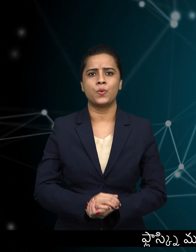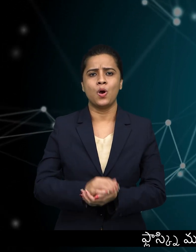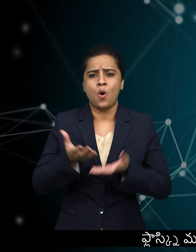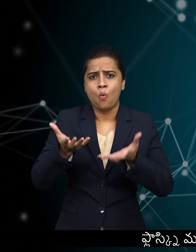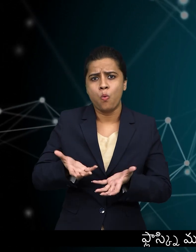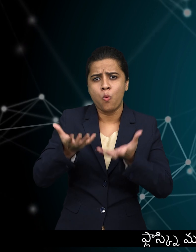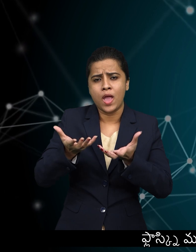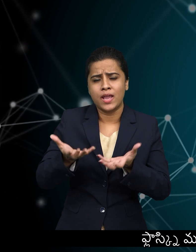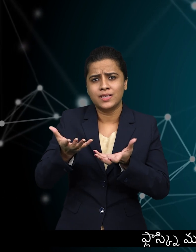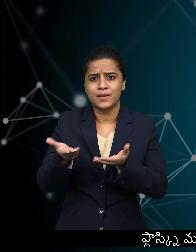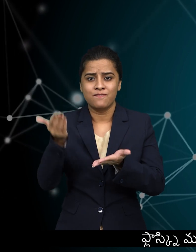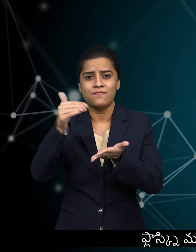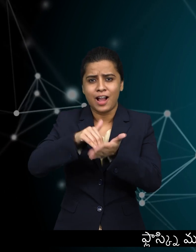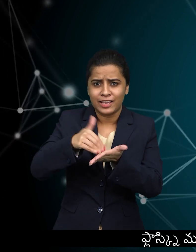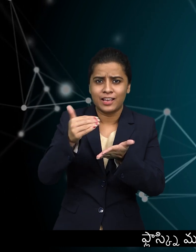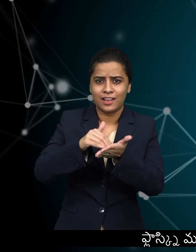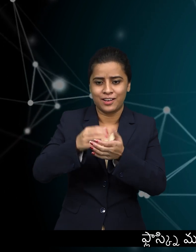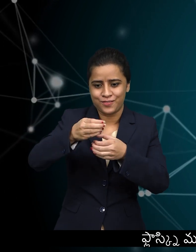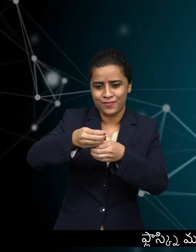ఫ్లాస్క్ని మళ్లీ తూకం వేయండి.